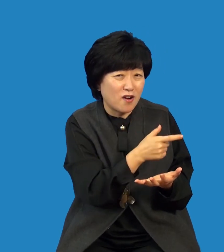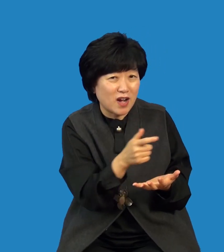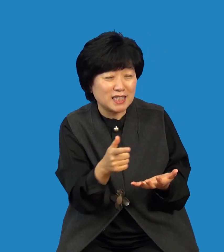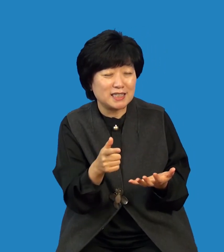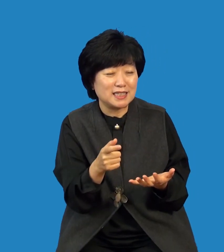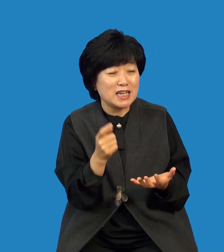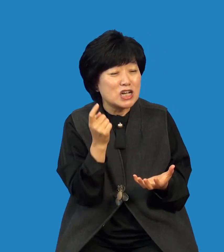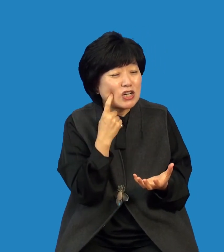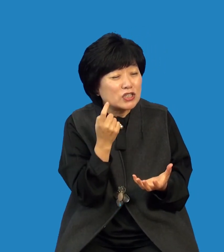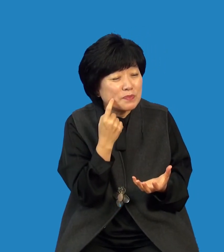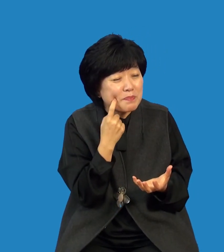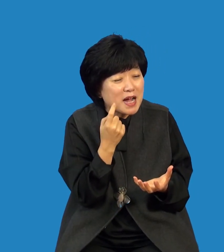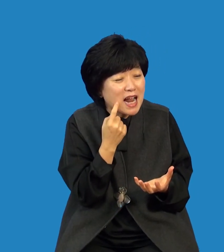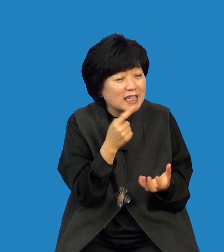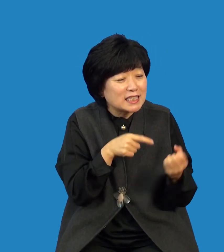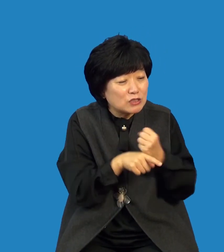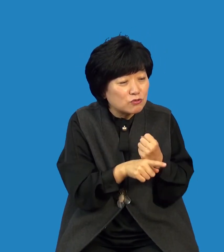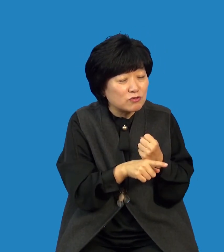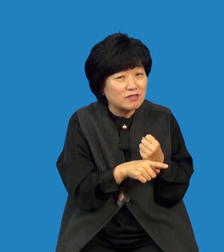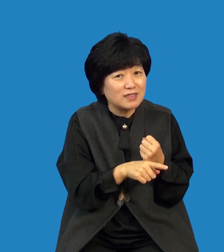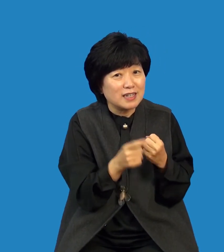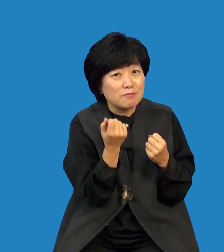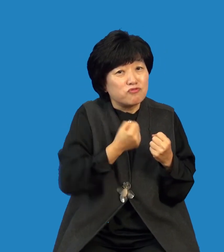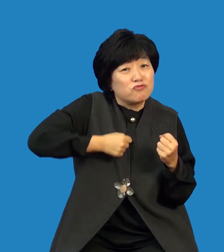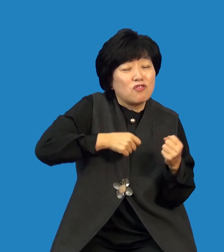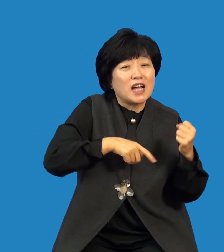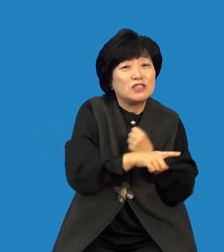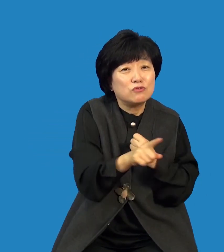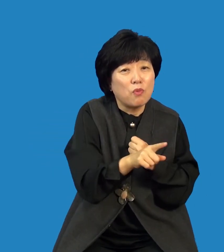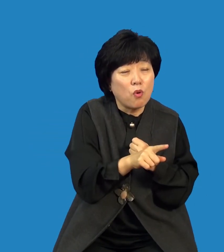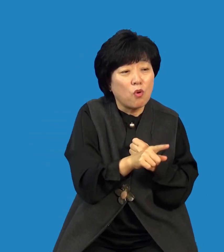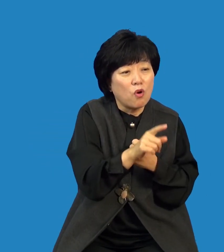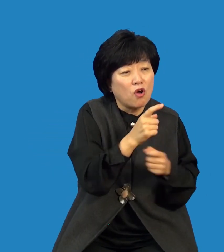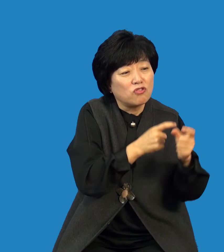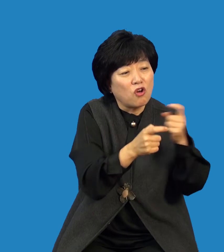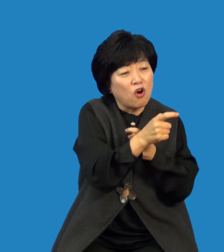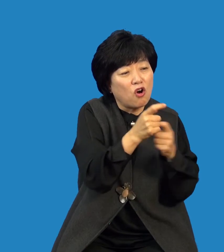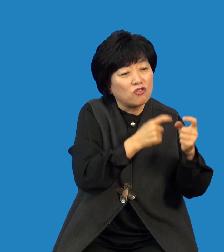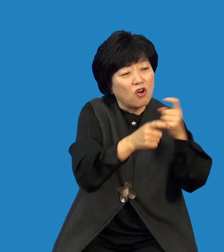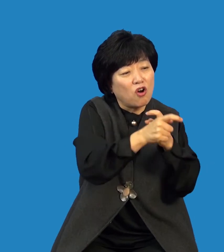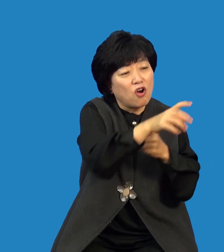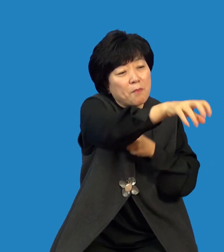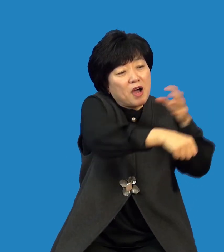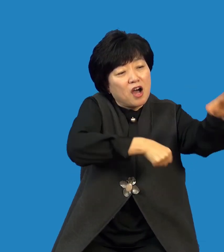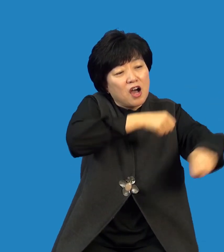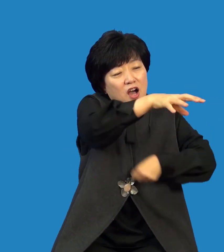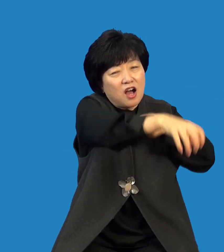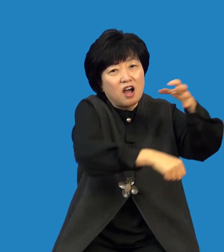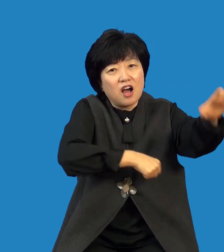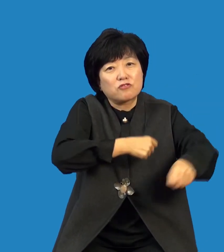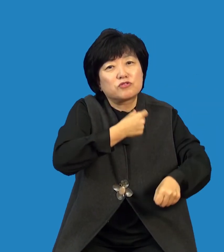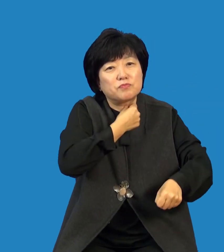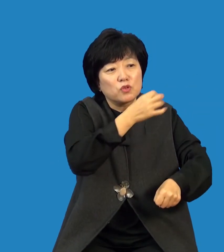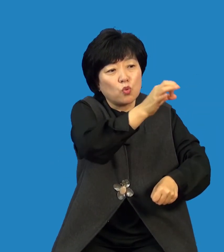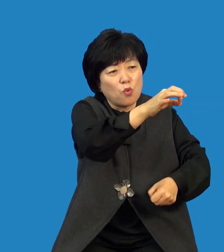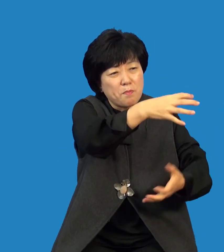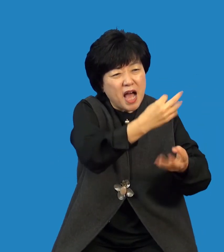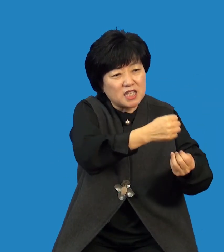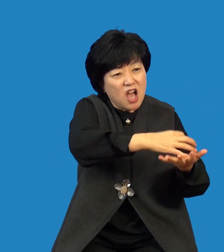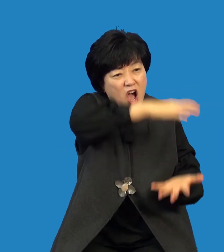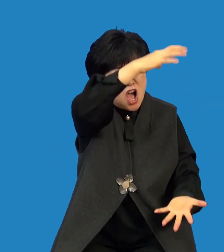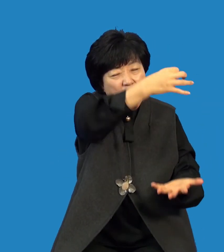그런데 그거 하겠다고 이 일을 하고 나면 오히려 내가 얻으려고 했던 이 평안, 기쁨 이거는 없어져